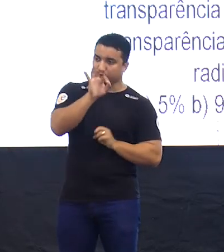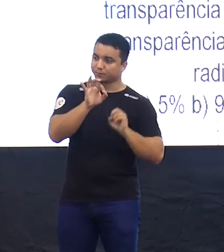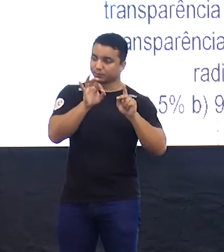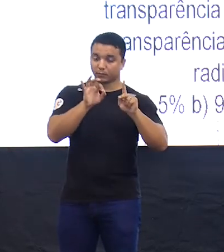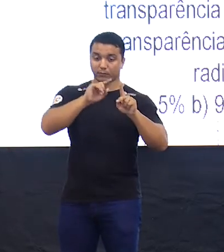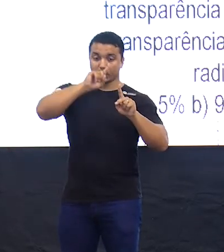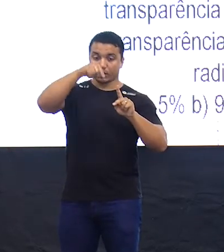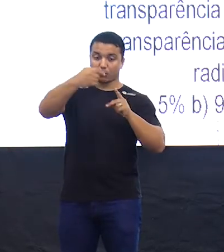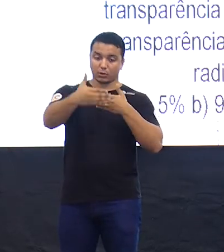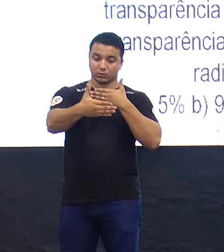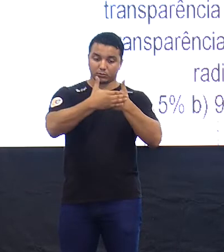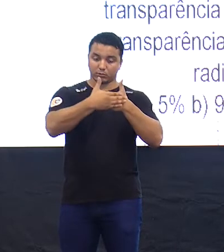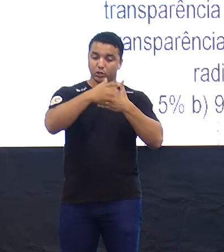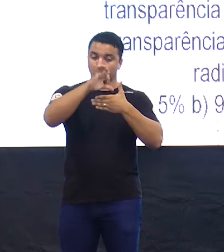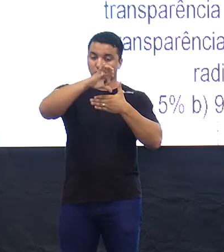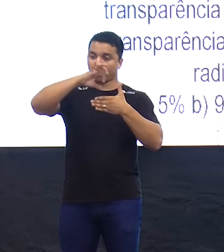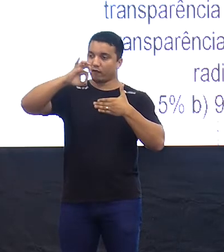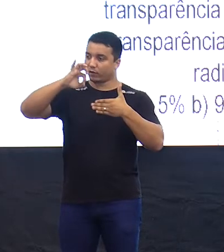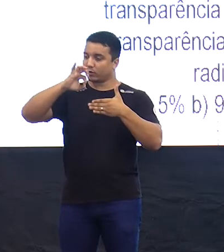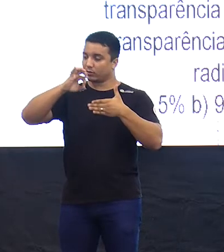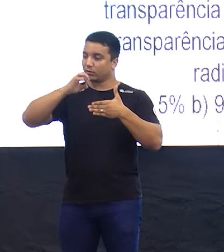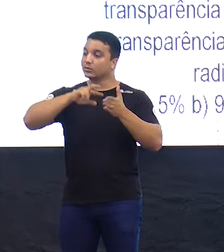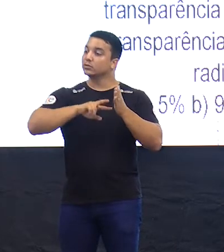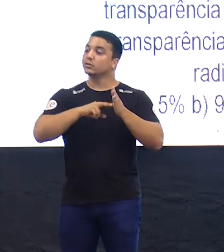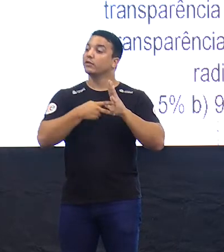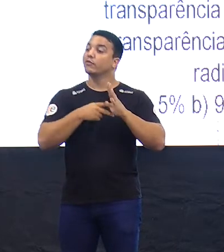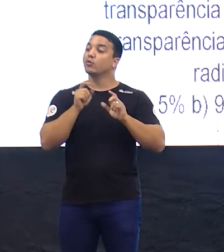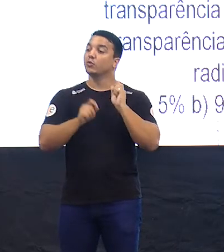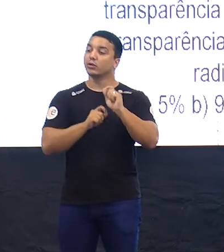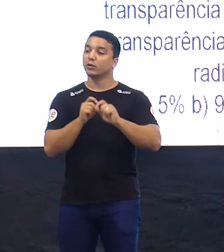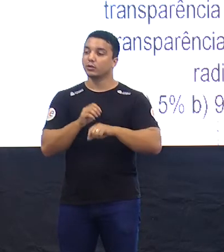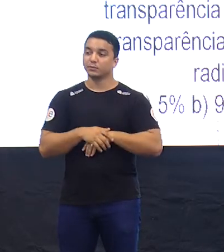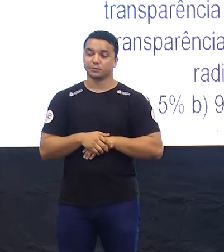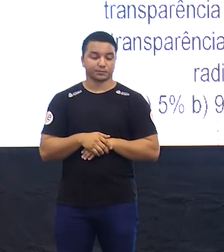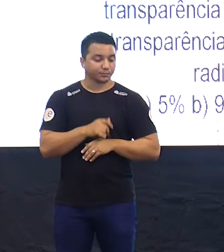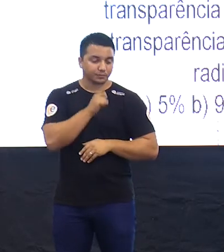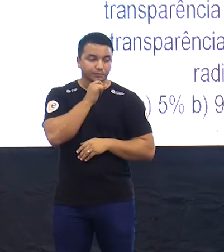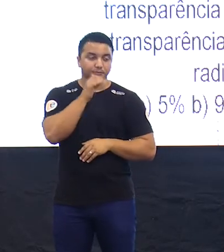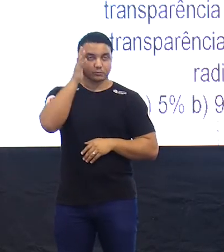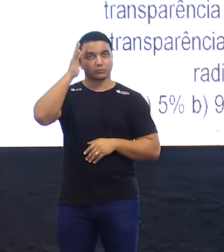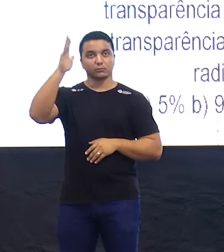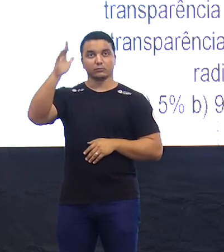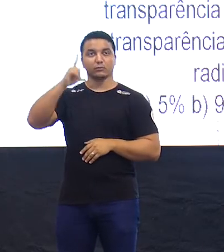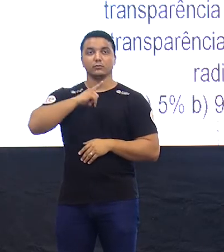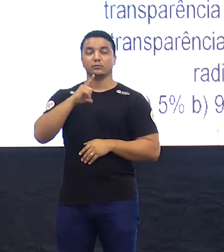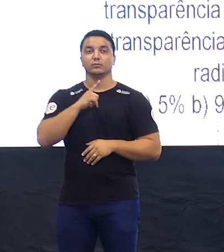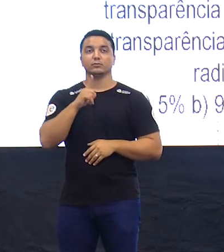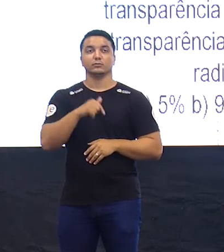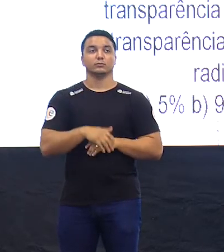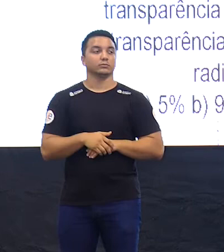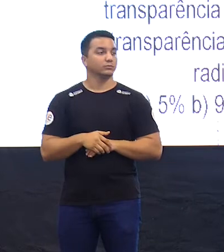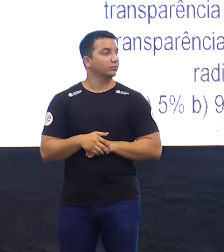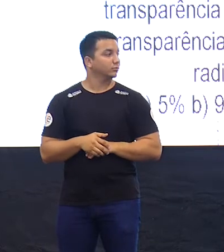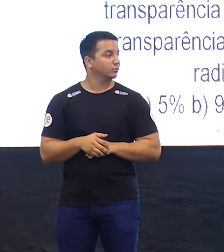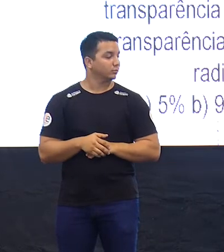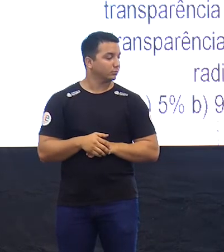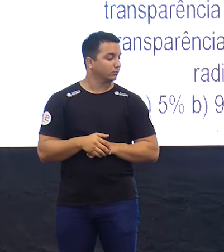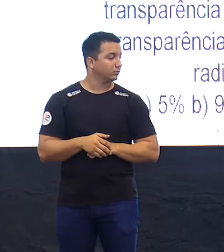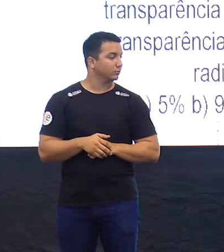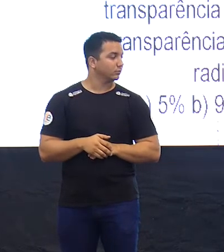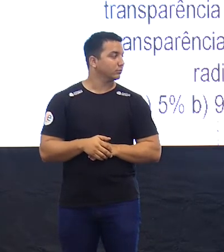depois botou um insufilme de 90. O que é que acontece? Imagina que você tem, tá sem passar aqui, ó, de